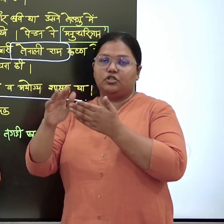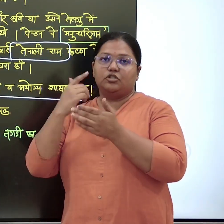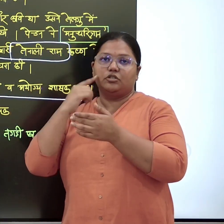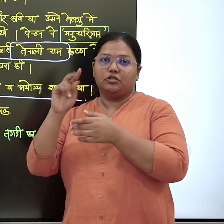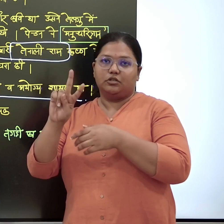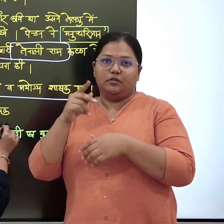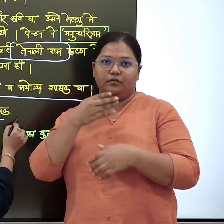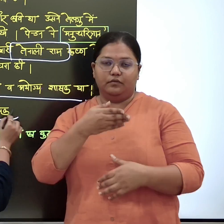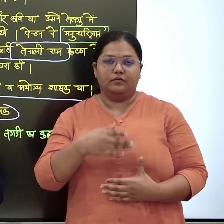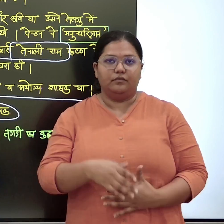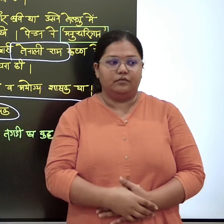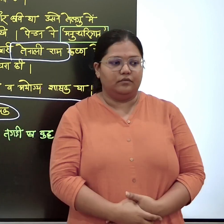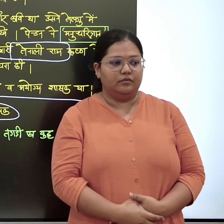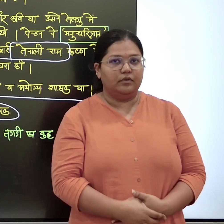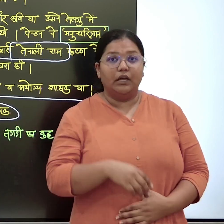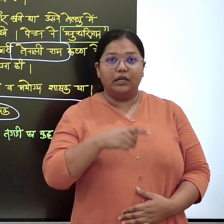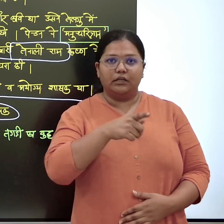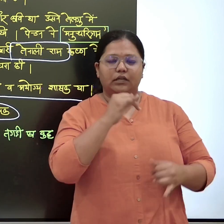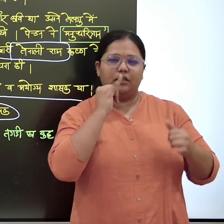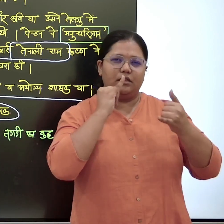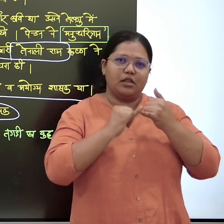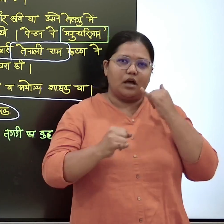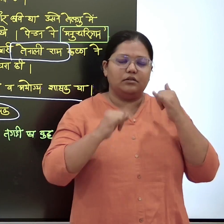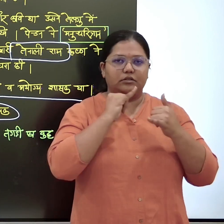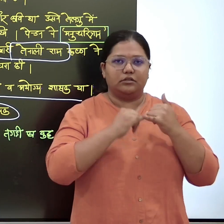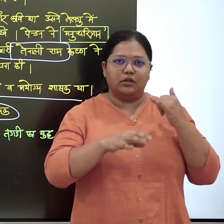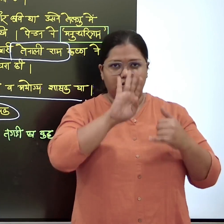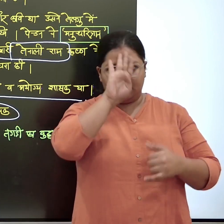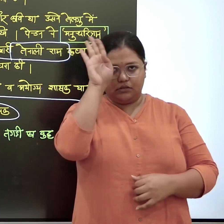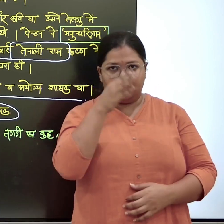सदाशिव लिखो, अंतिम शासक,